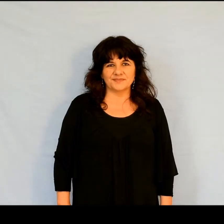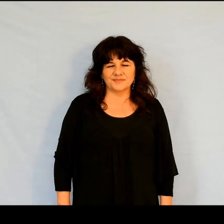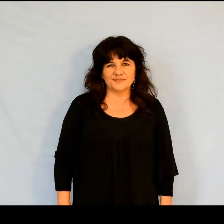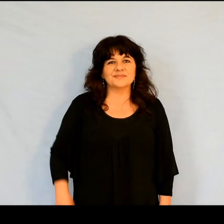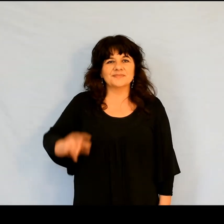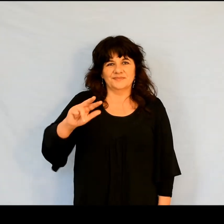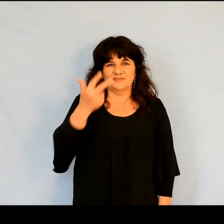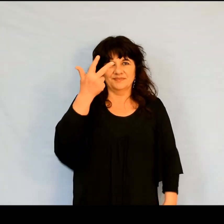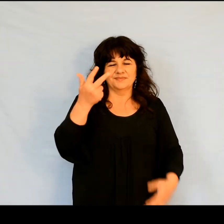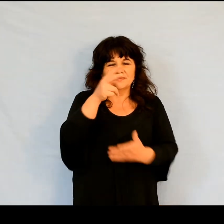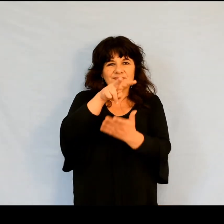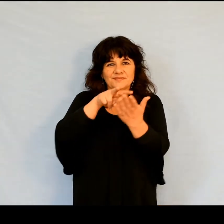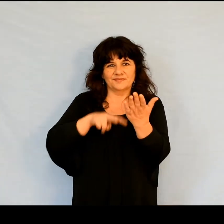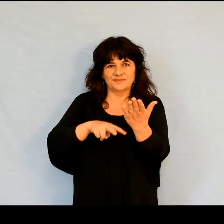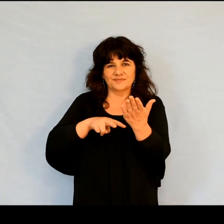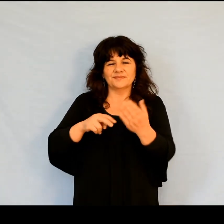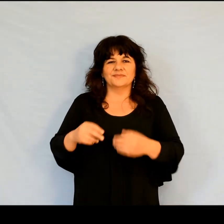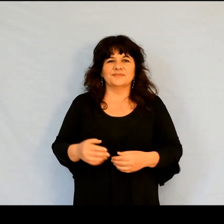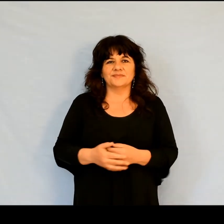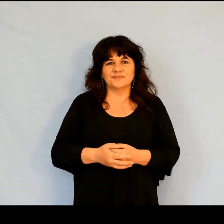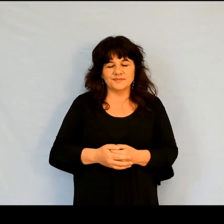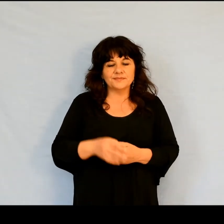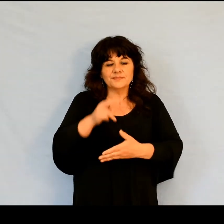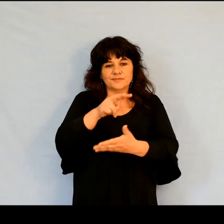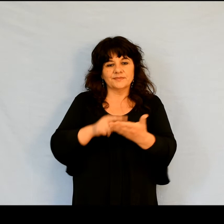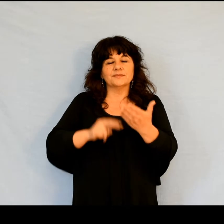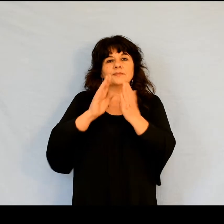Troisième lecture. Lecture du livre de l'Exode.